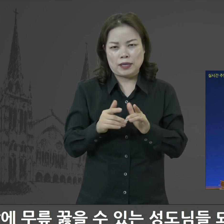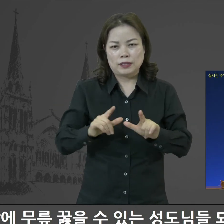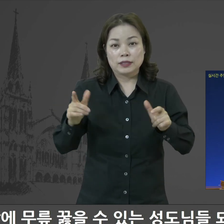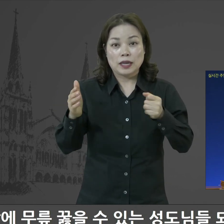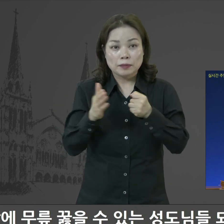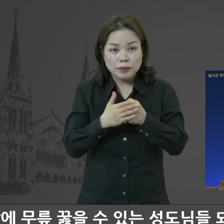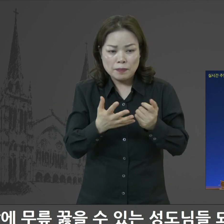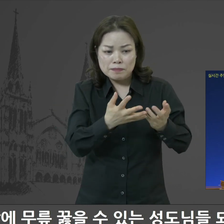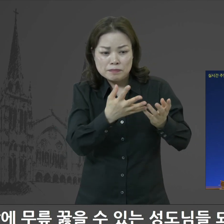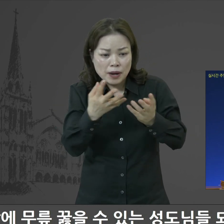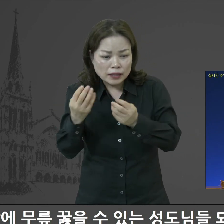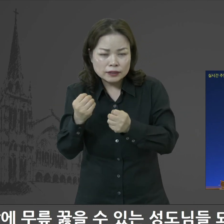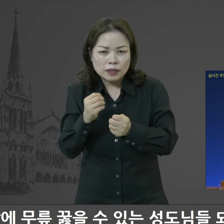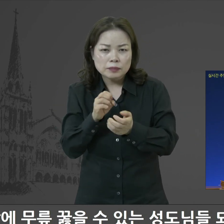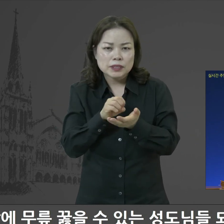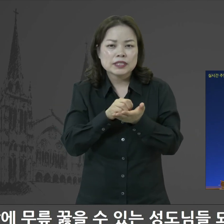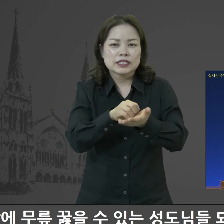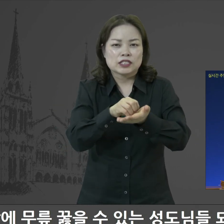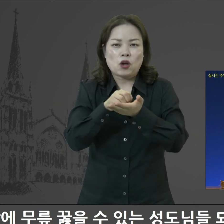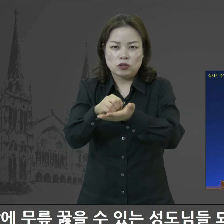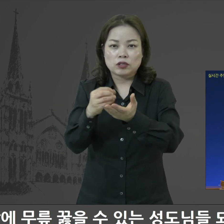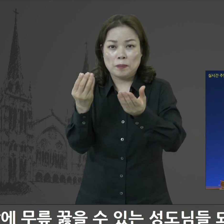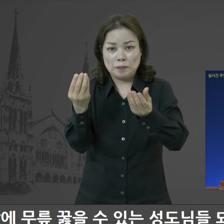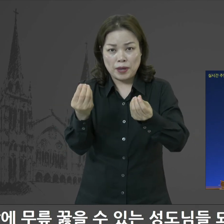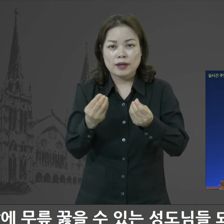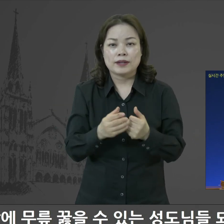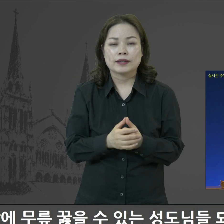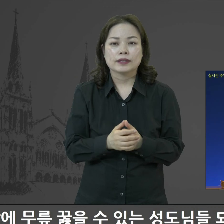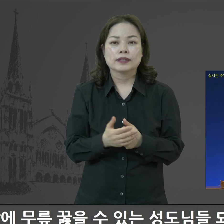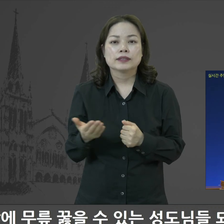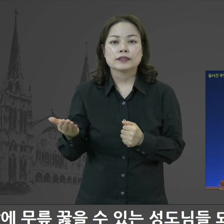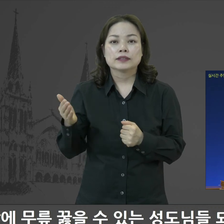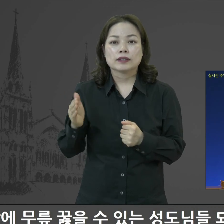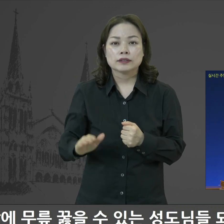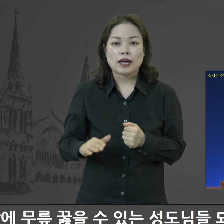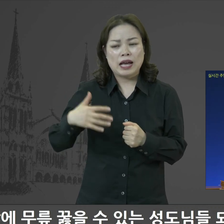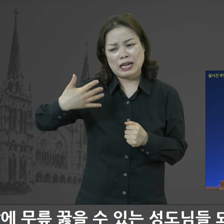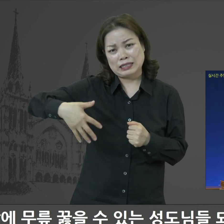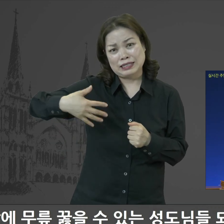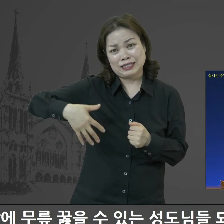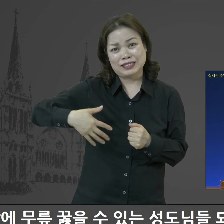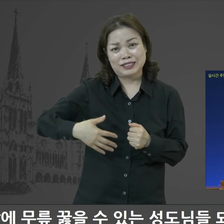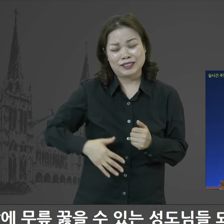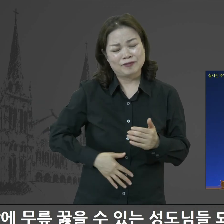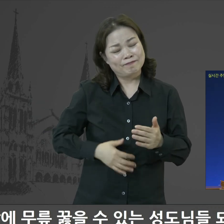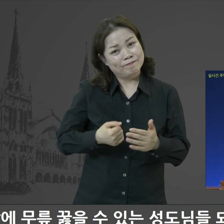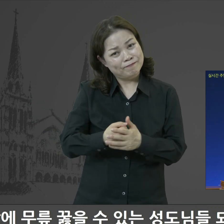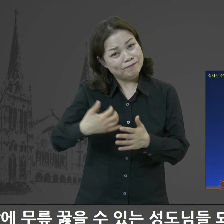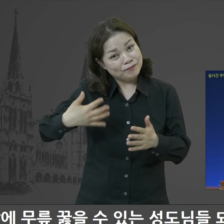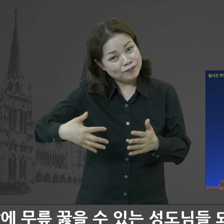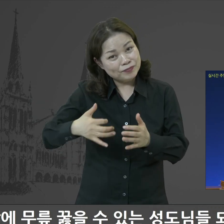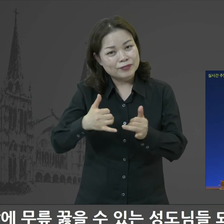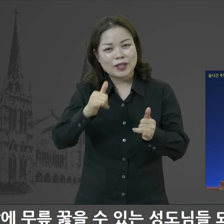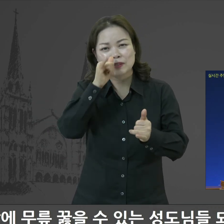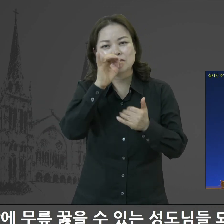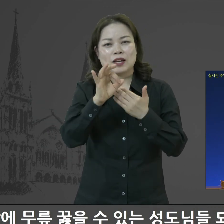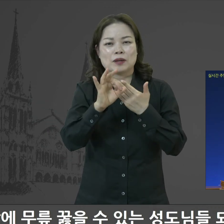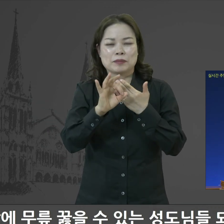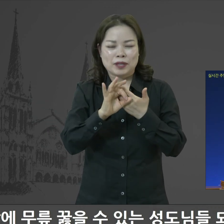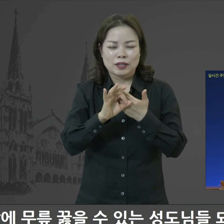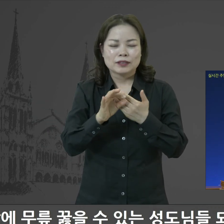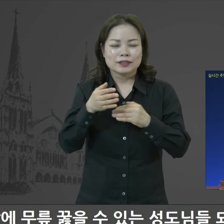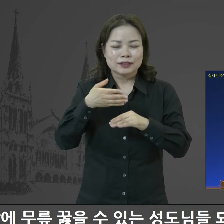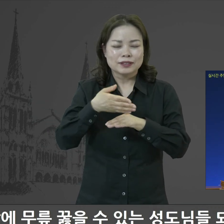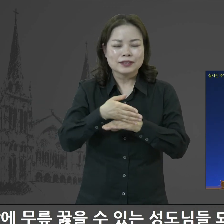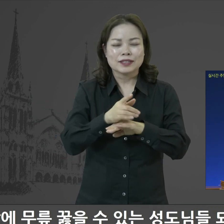이미 많은 분들이 성경 통독을 신청해 주셨습니다. 그러나 아직까지 결단이 서지 않은 분들이 있다면 여러분,